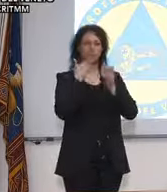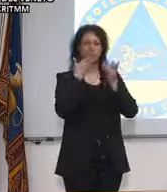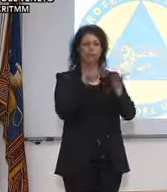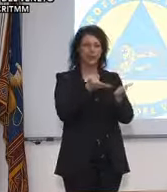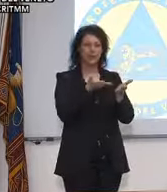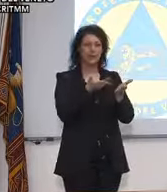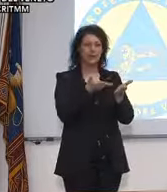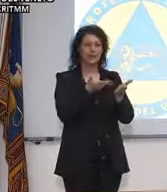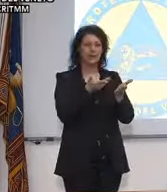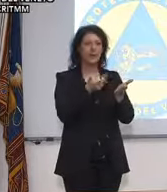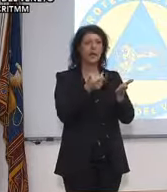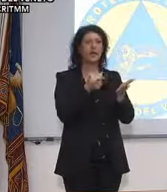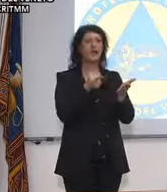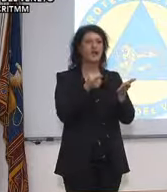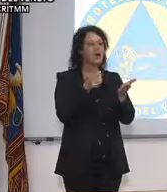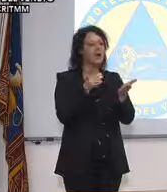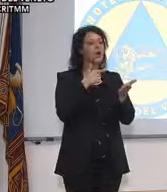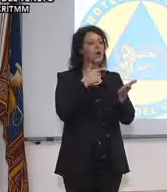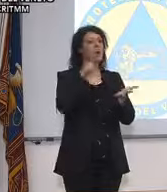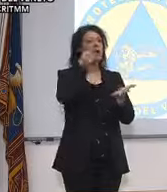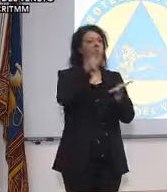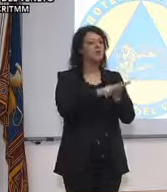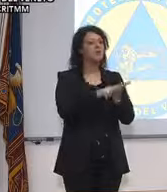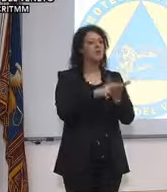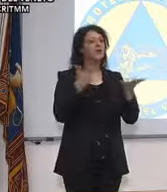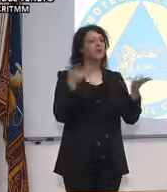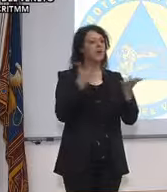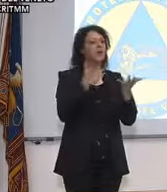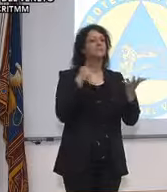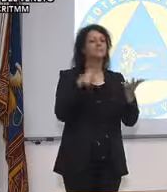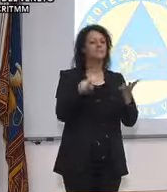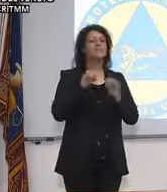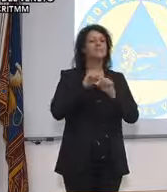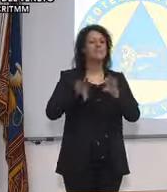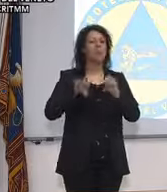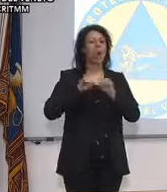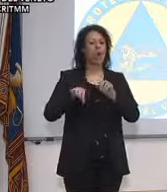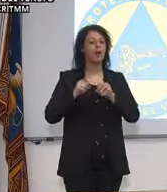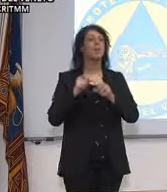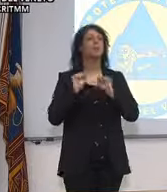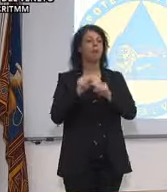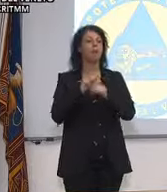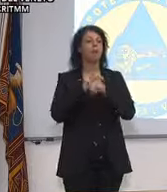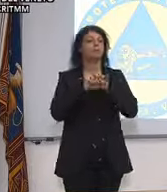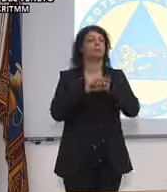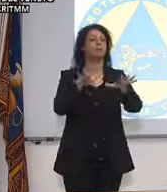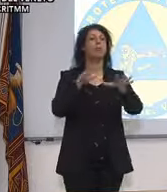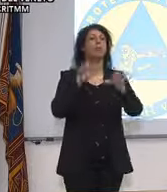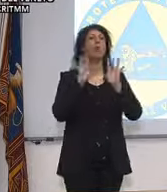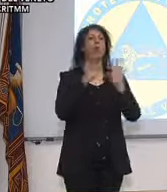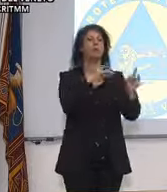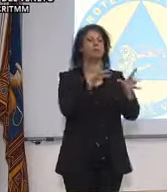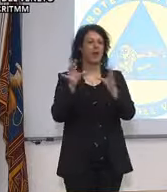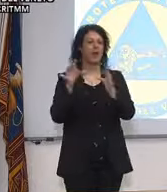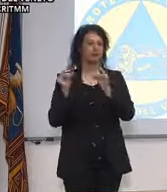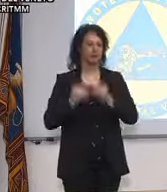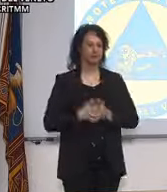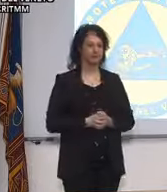che il veicolo possa essere anche quello, no? Il veicolo del contagio. In questi giorni c'è